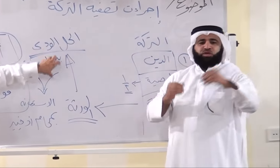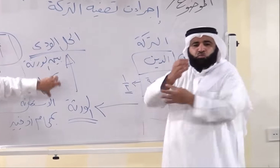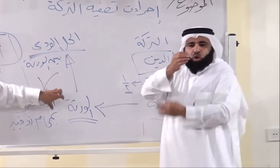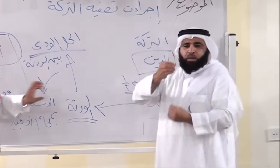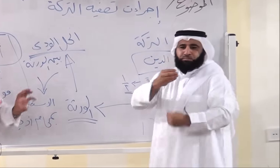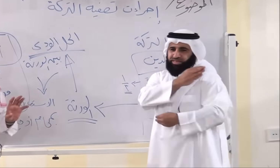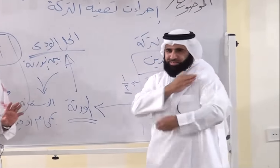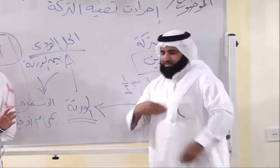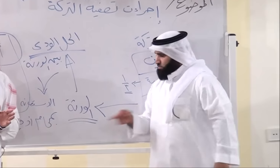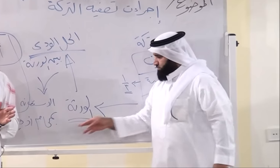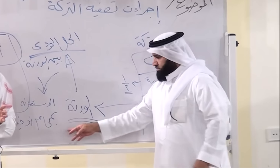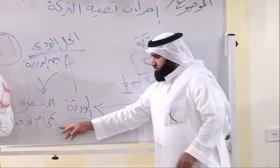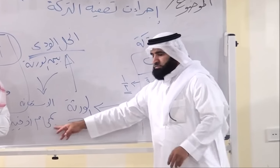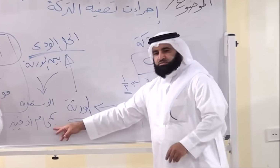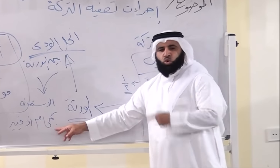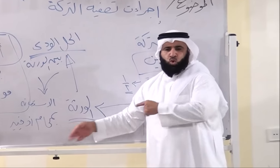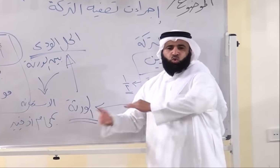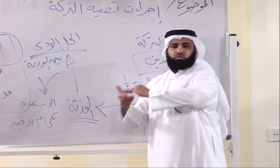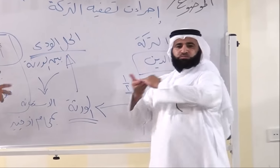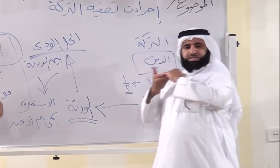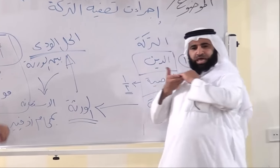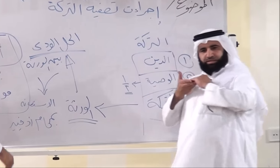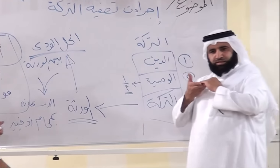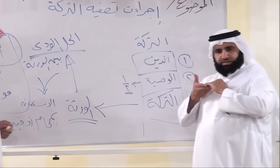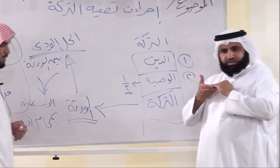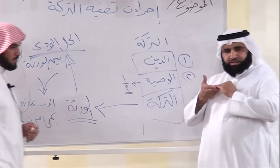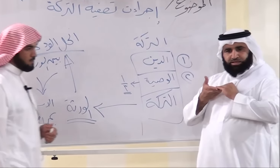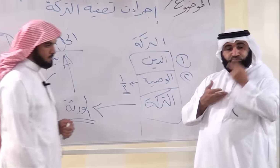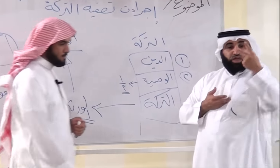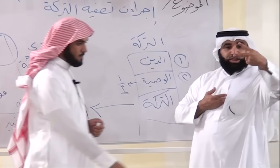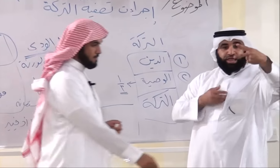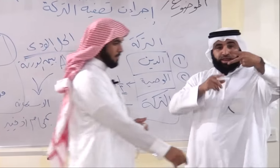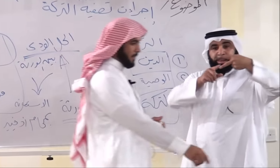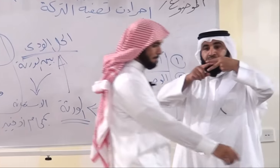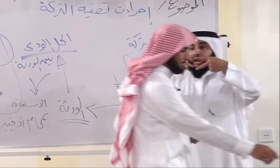فيكون هناك الحل الودي. عندنا الان طريقتين، عندنا الحل الودي